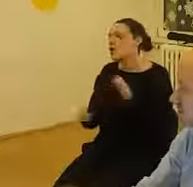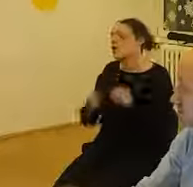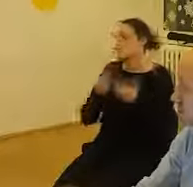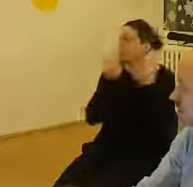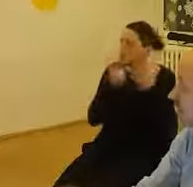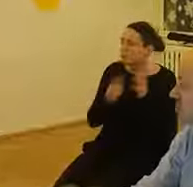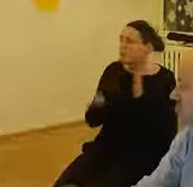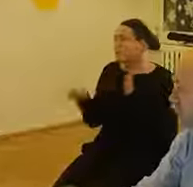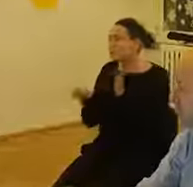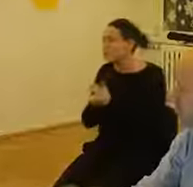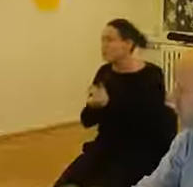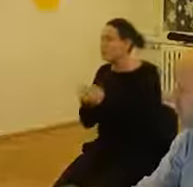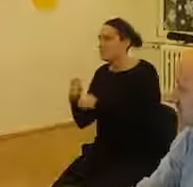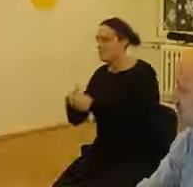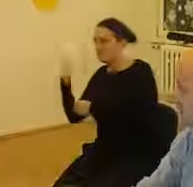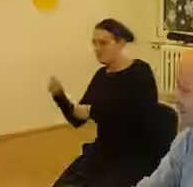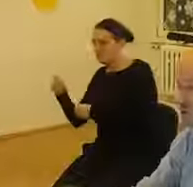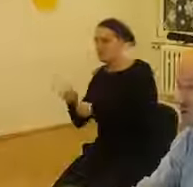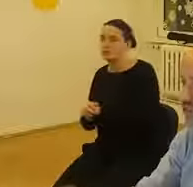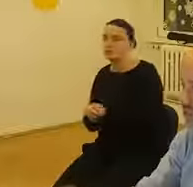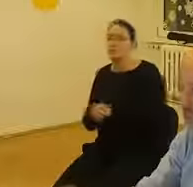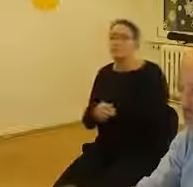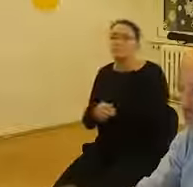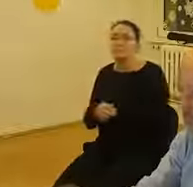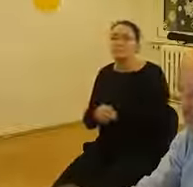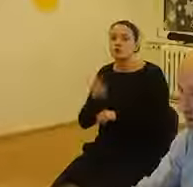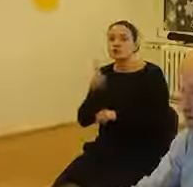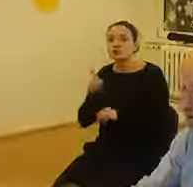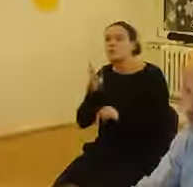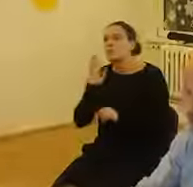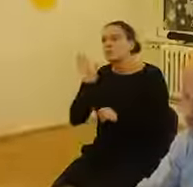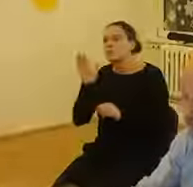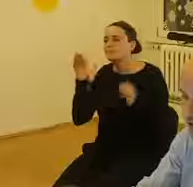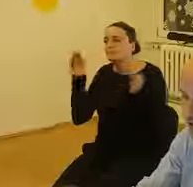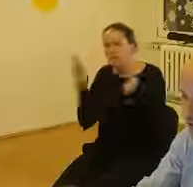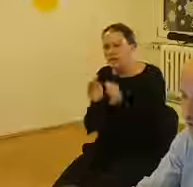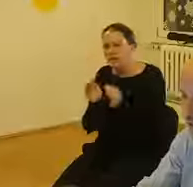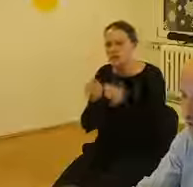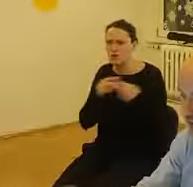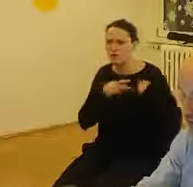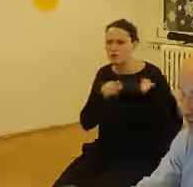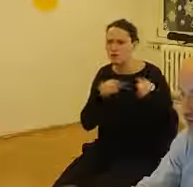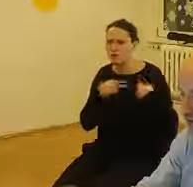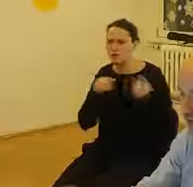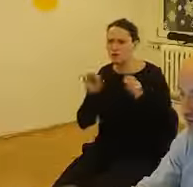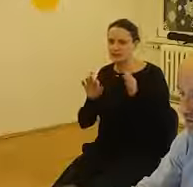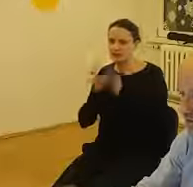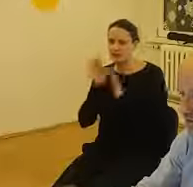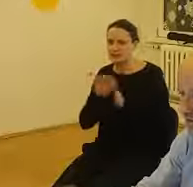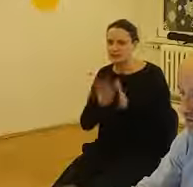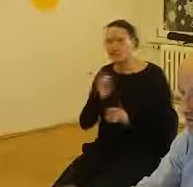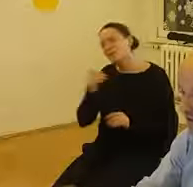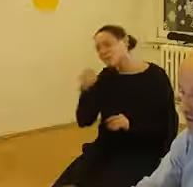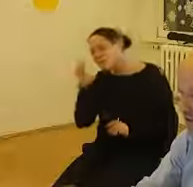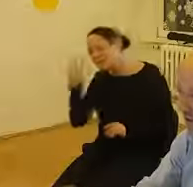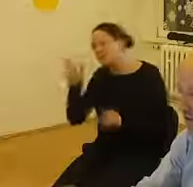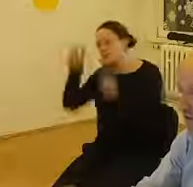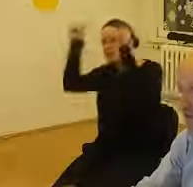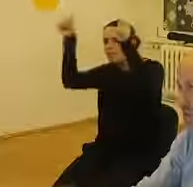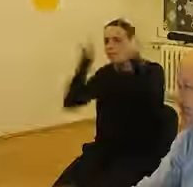odbywać się będą w mniejszej ilości komisji wyborczych niż w normalnych wyborach. My będziemy na pewno plakaty robili, gdzie będzie